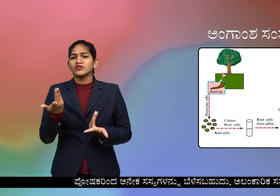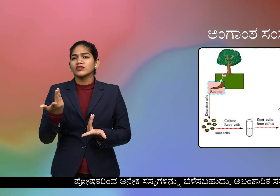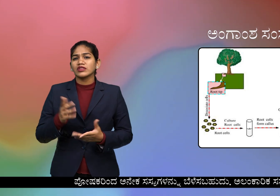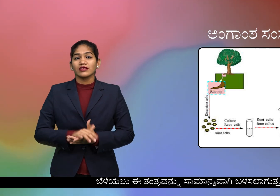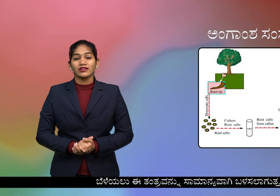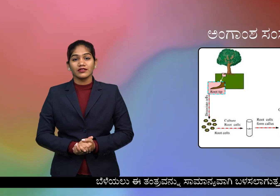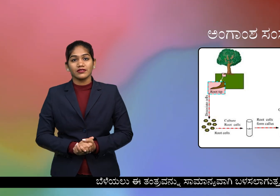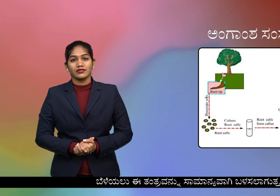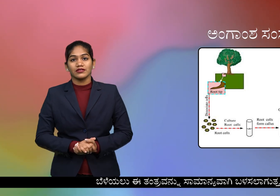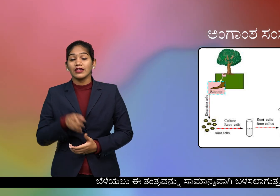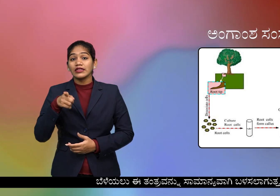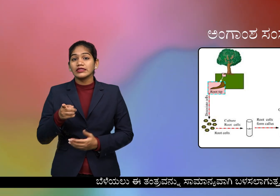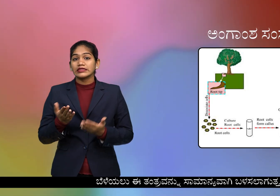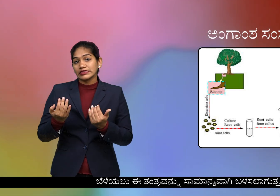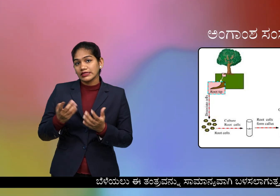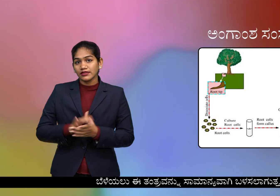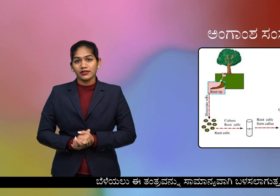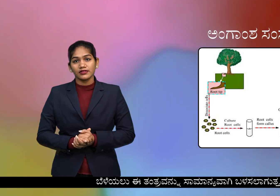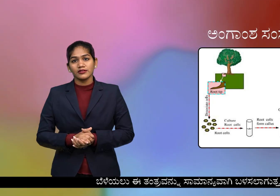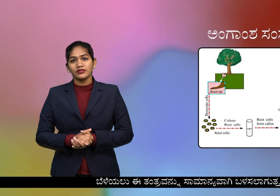ಸಸ್ಯಗಳನ್ನ ಬೆಳೆಯಲು ಈ ತಂತ್ರವನ್ನ ಸಾಮಾನ್ಯವಾಗಿ ಬಳಸ್ತಾರೆ.